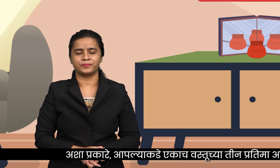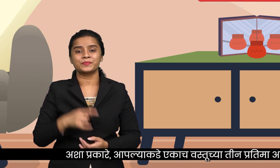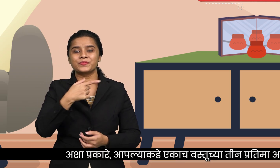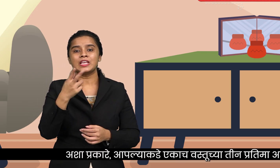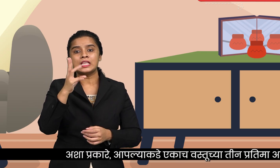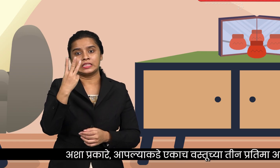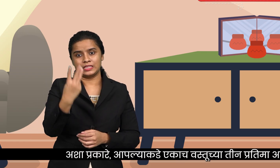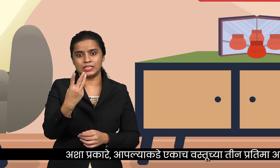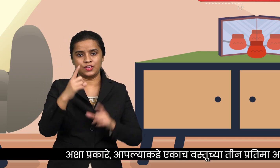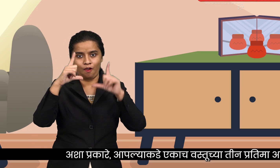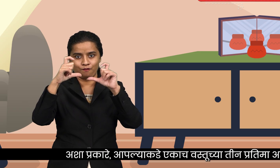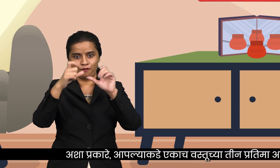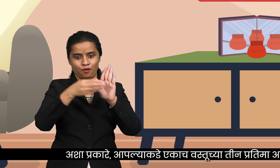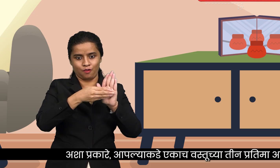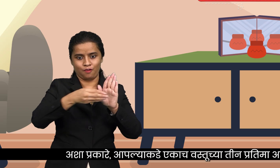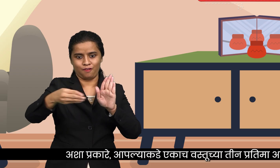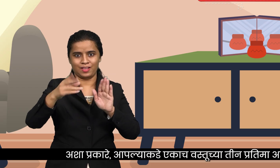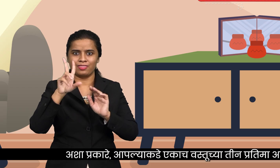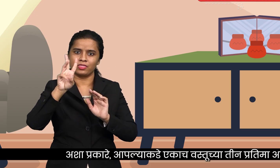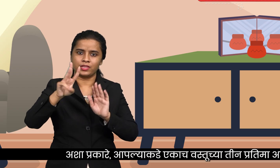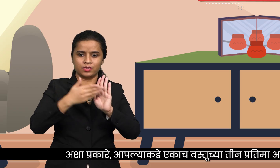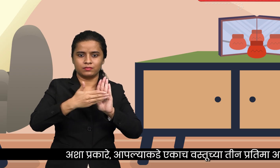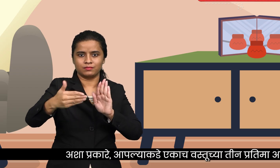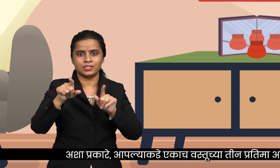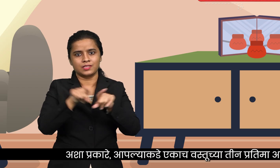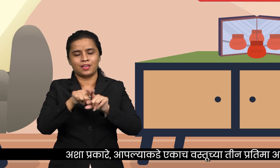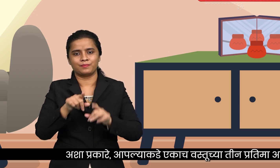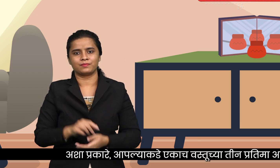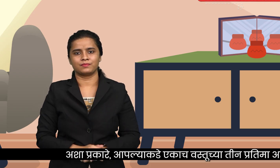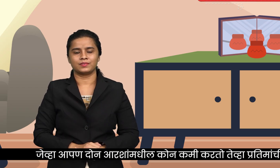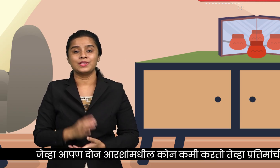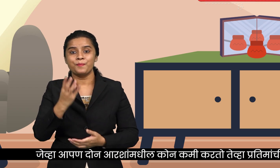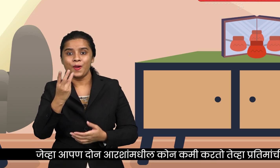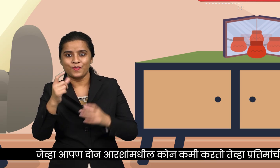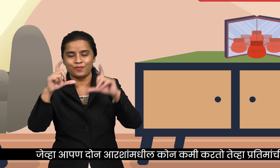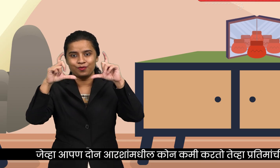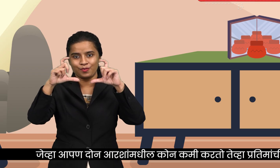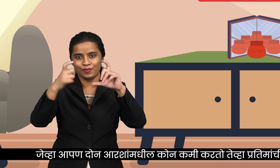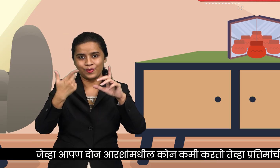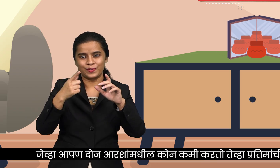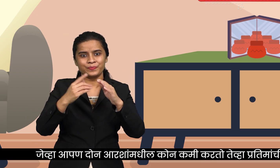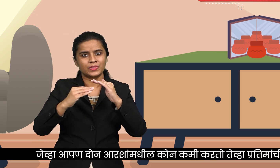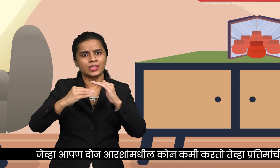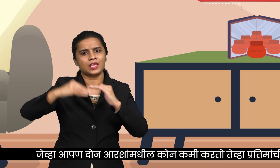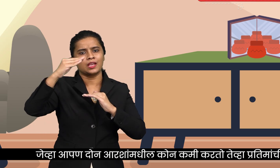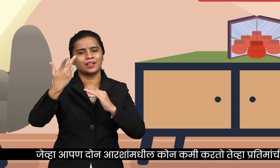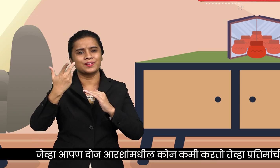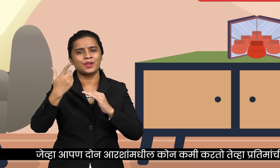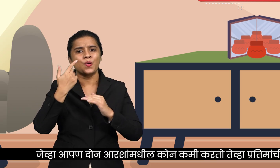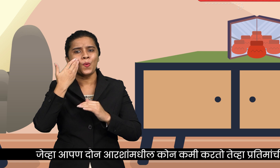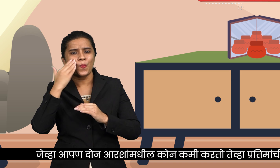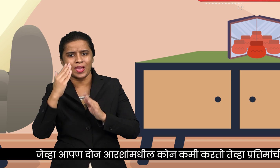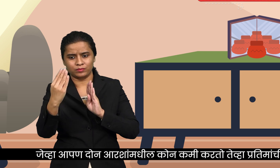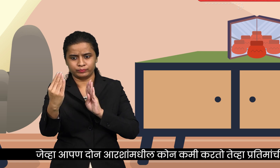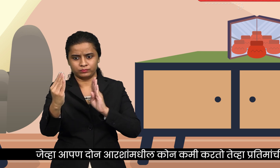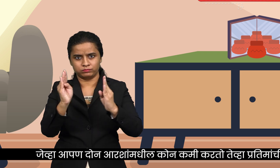अशा प्रकारे आपल्याकडे एकाच वस्तूच्या 3 प्रतिमा असतात. जेव्हा आपण 2 आरशामधील कोन